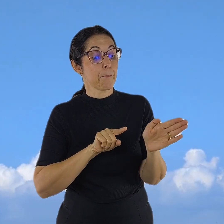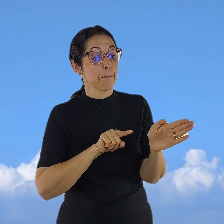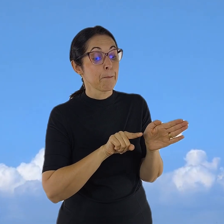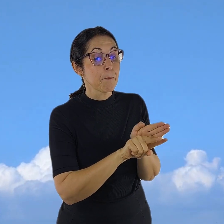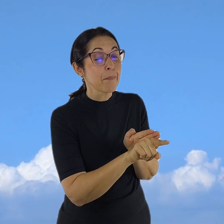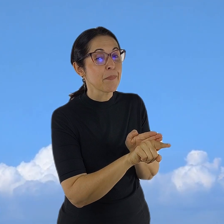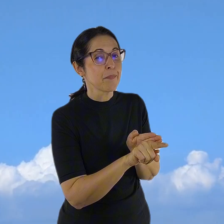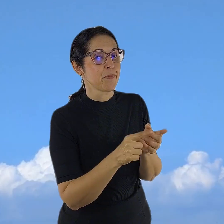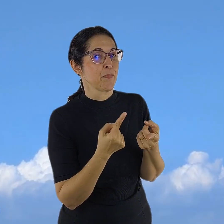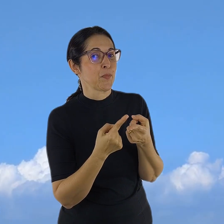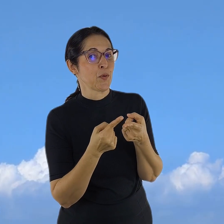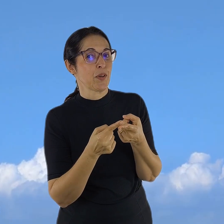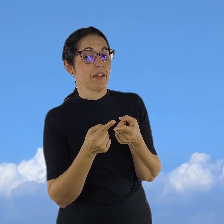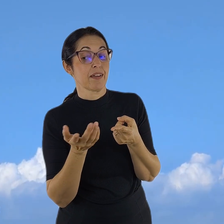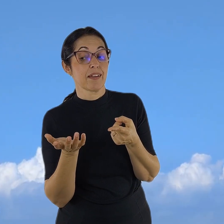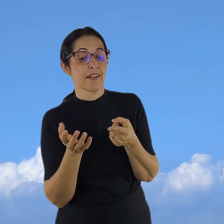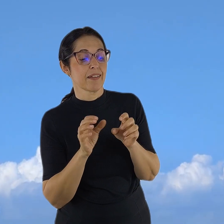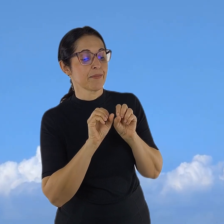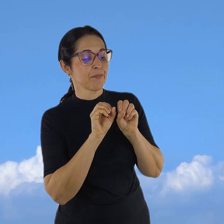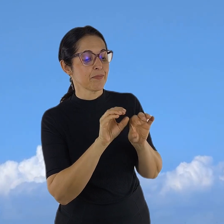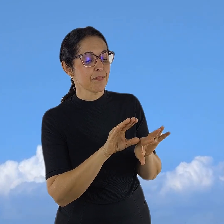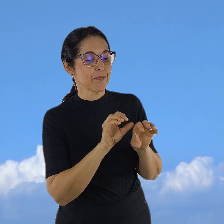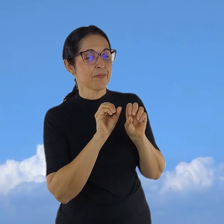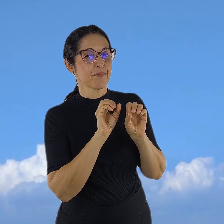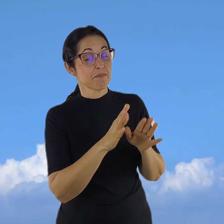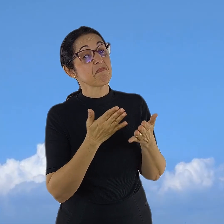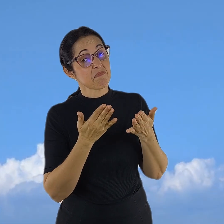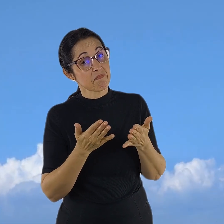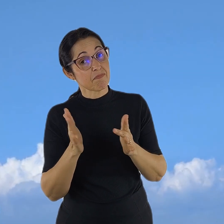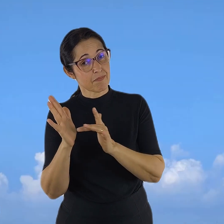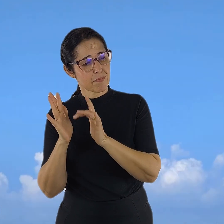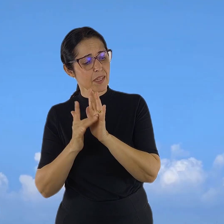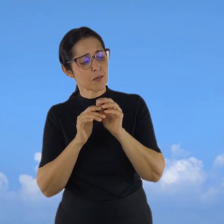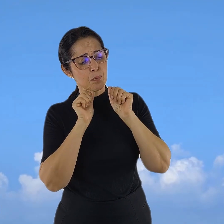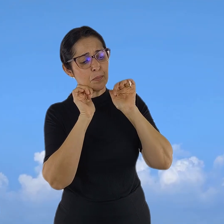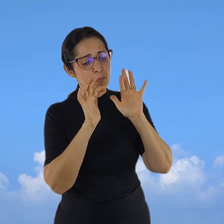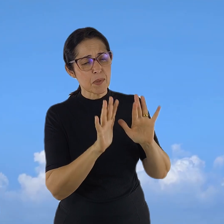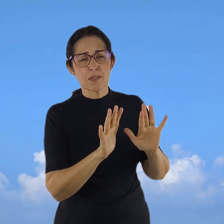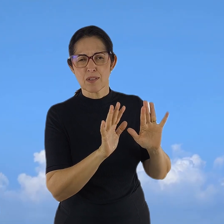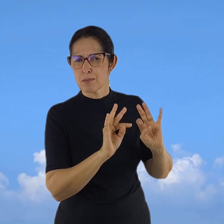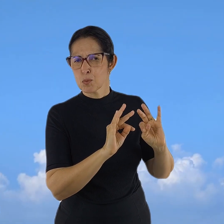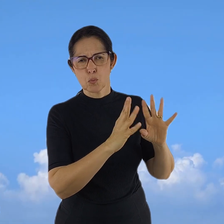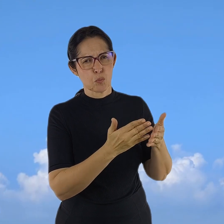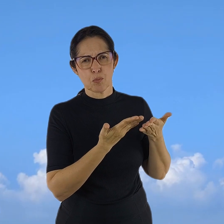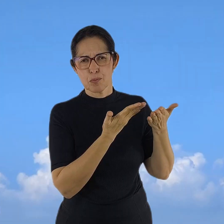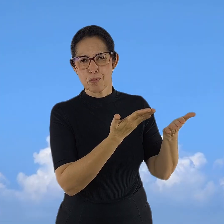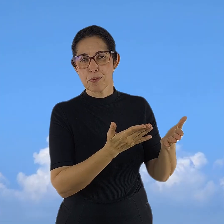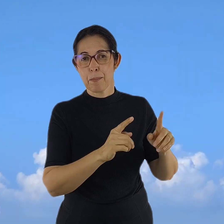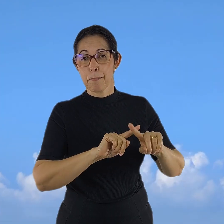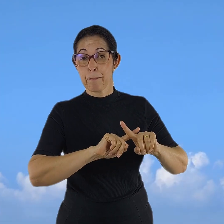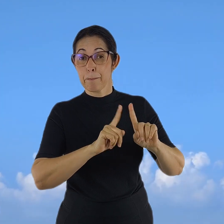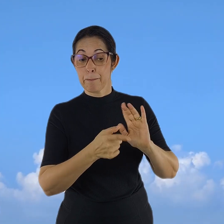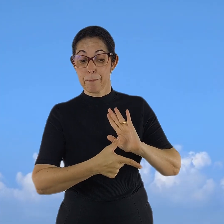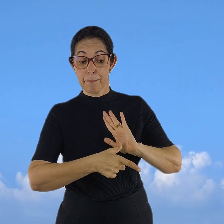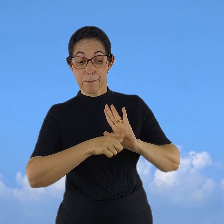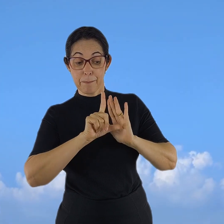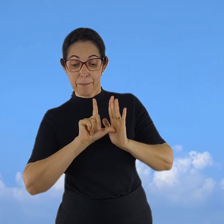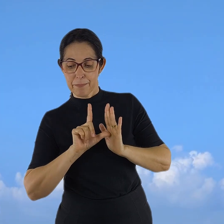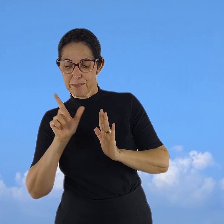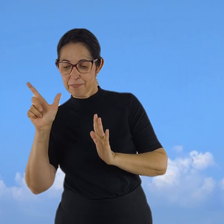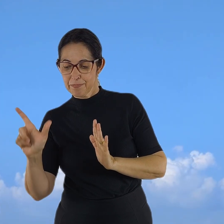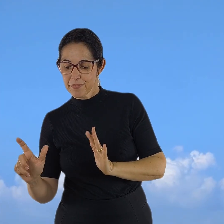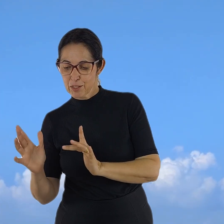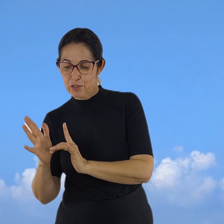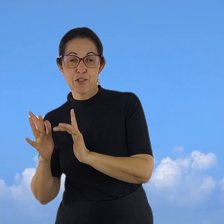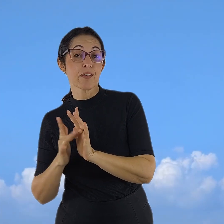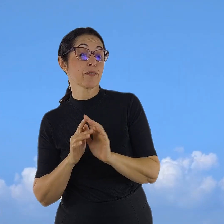Havia ensino naquela pergunta. O Senhor ia abençoar o pai, ia abençoar o homem, ele ia com a bênção, mas antes o Senhor queria deixar